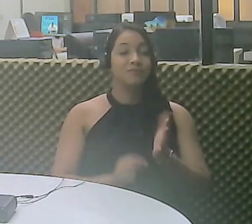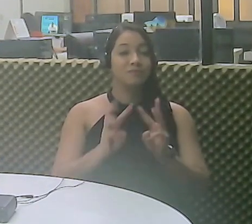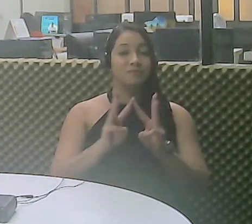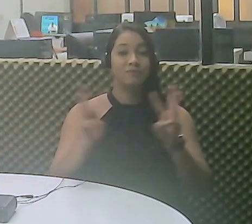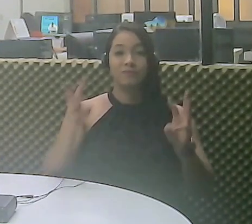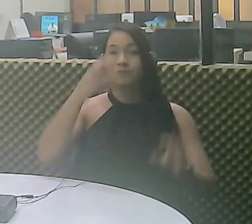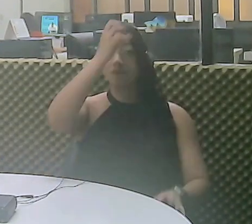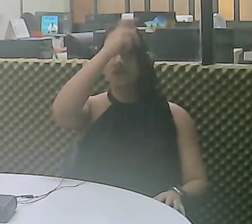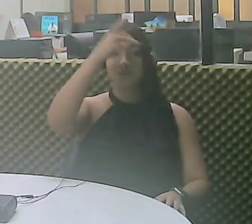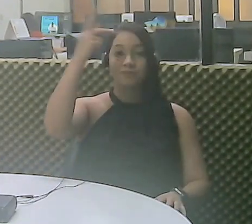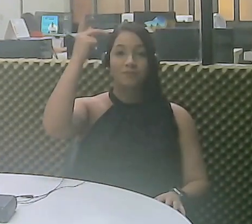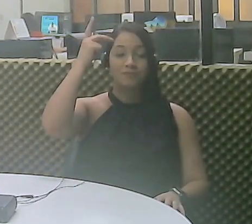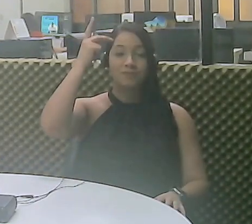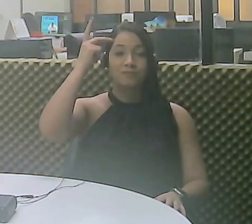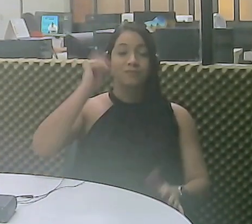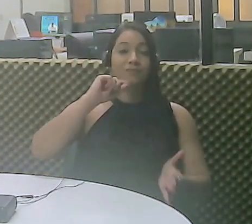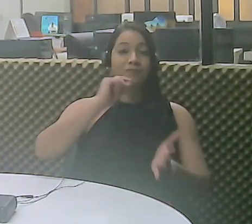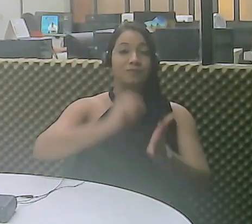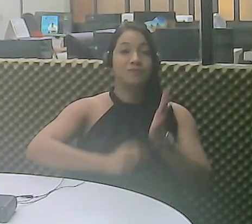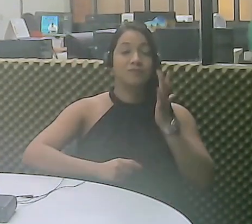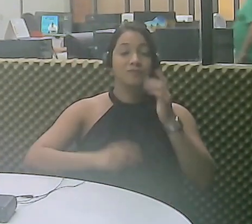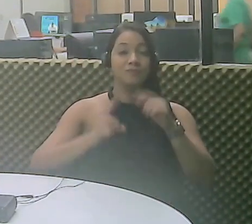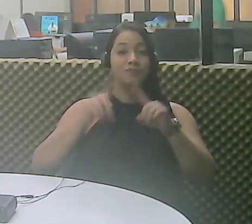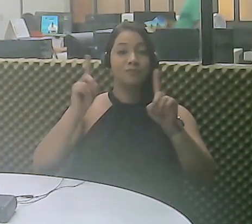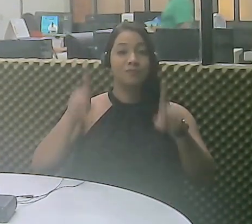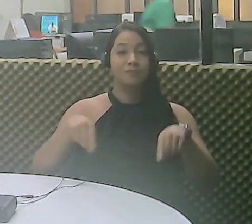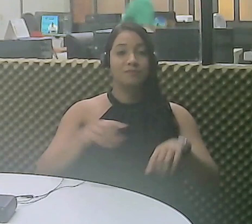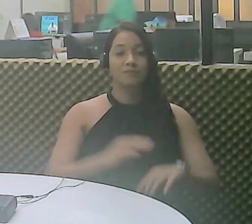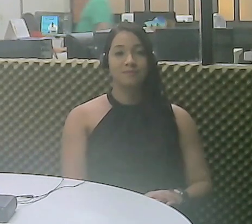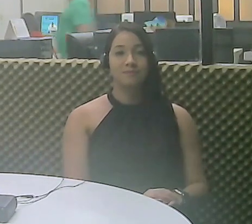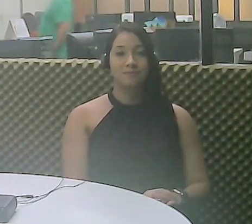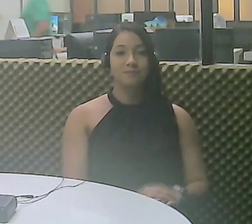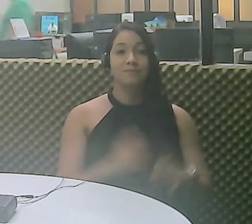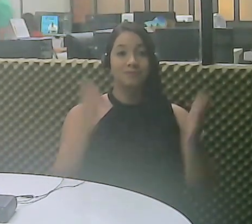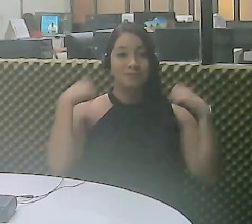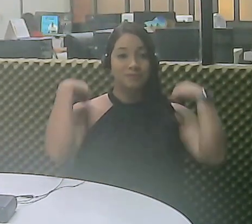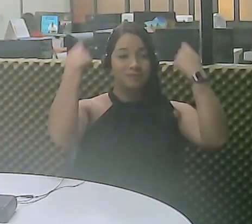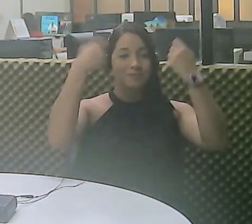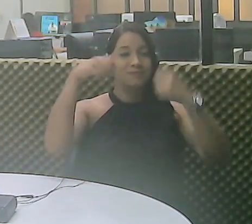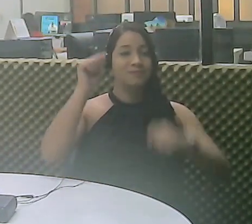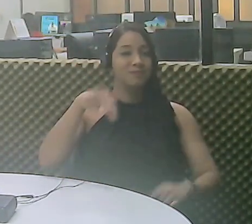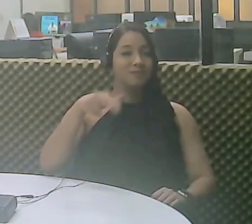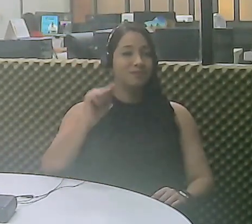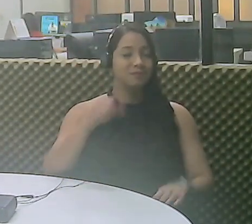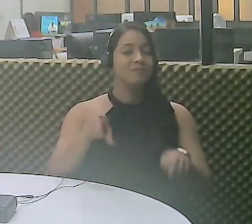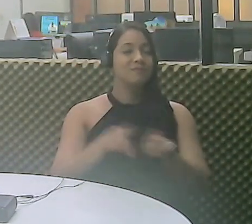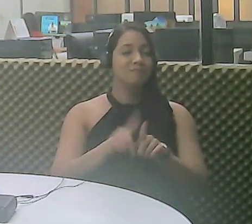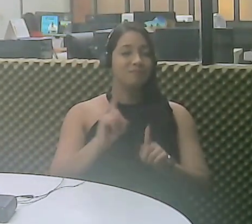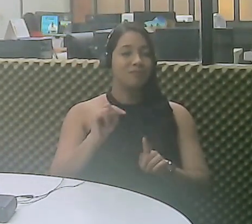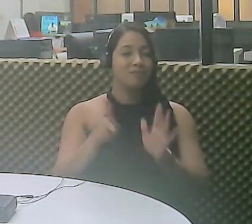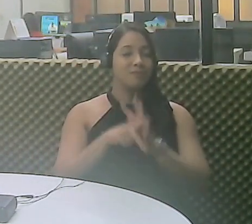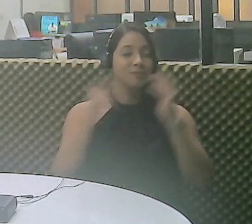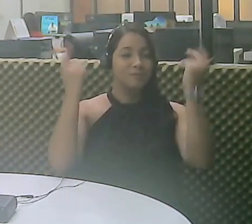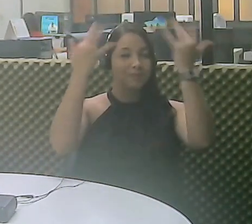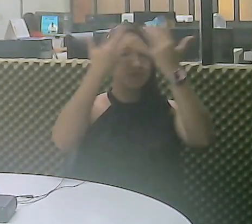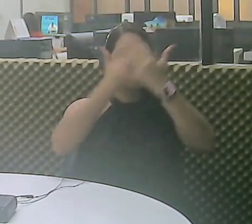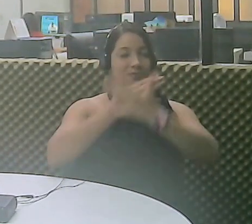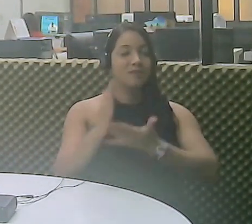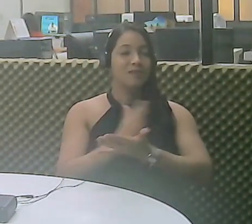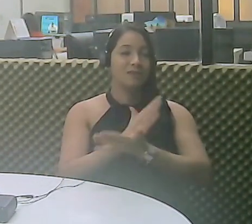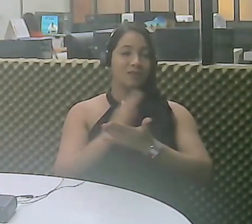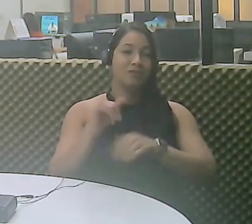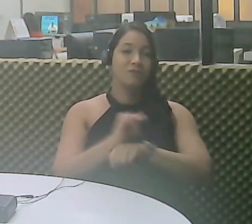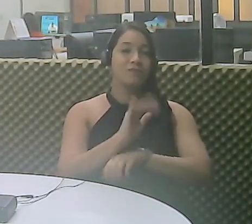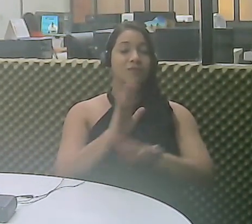portal da Prefeitura pelo Cadastro do Trabalhador. Essa é a capa de chuva da Ana, mas ela também é uma capa de invisibilidade. Às vezes a Ana